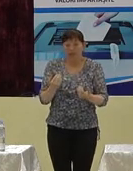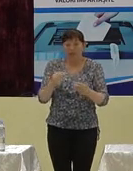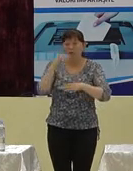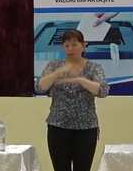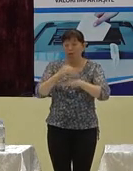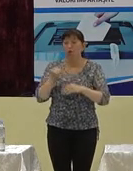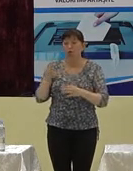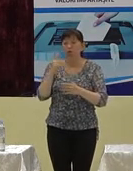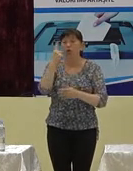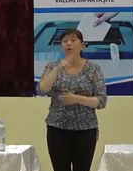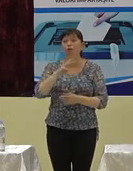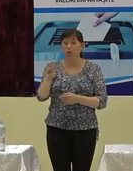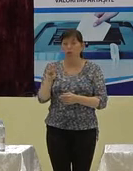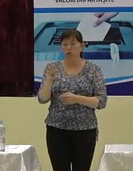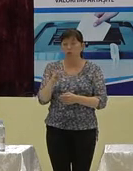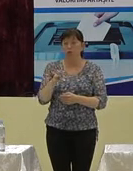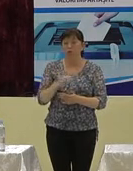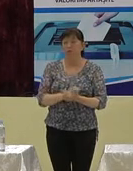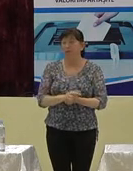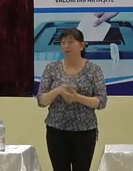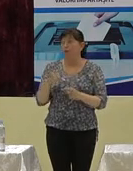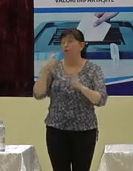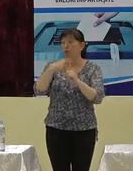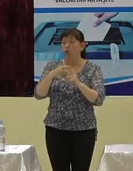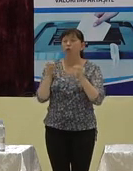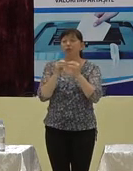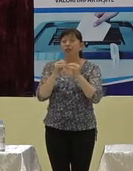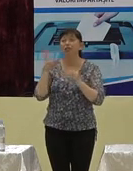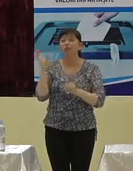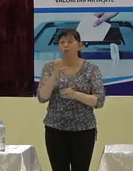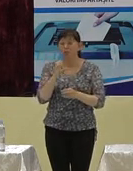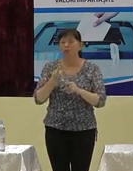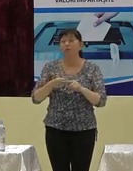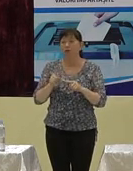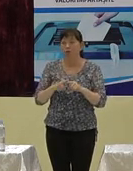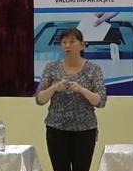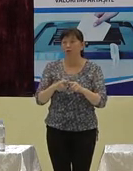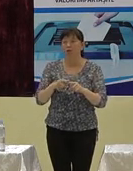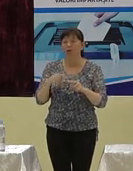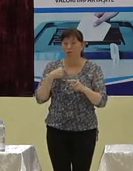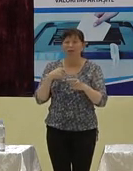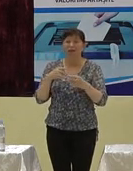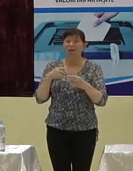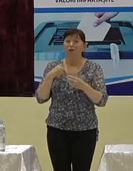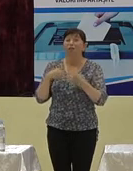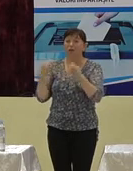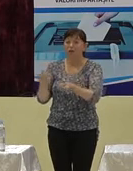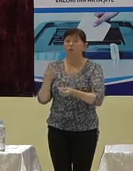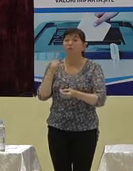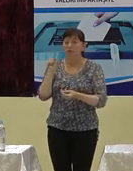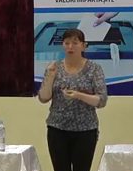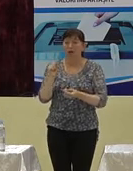avea un minut la dispoziție plus 10 secunde pe care am spus, fiindcă vi le dăm pentru